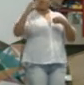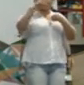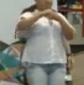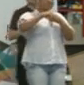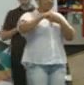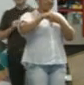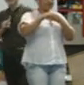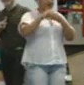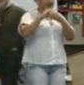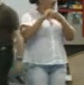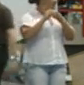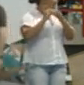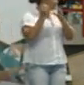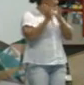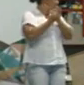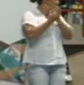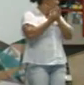Vale.